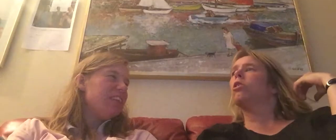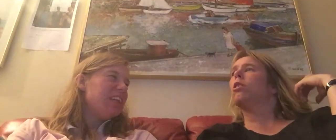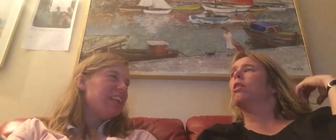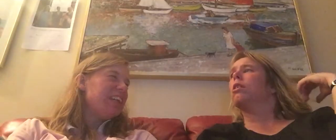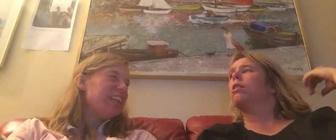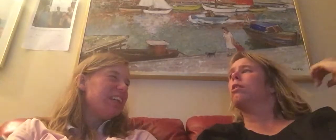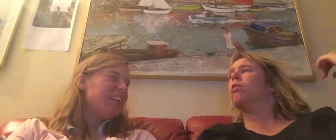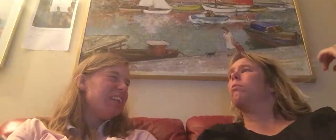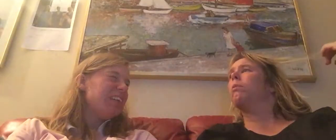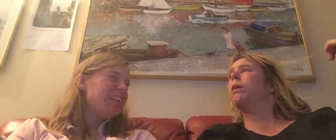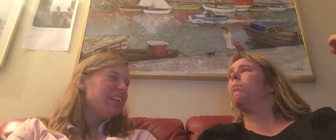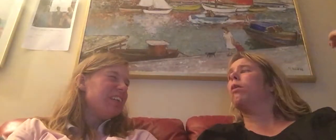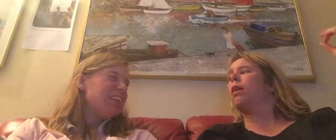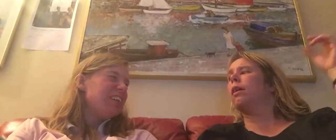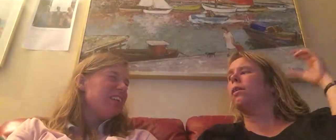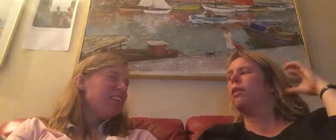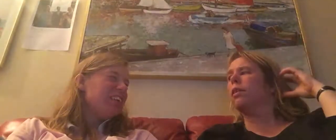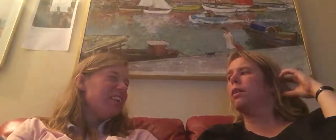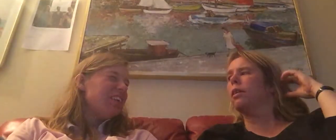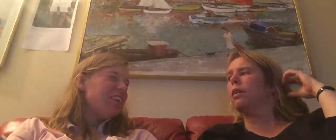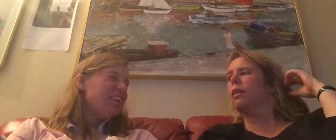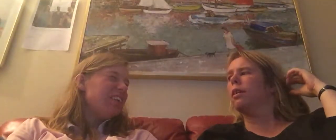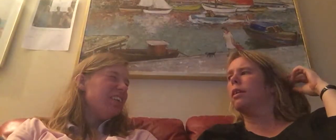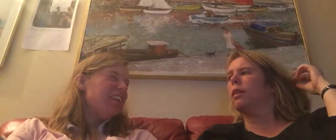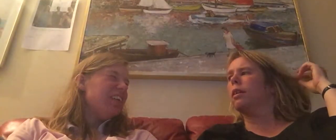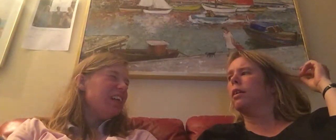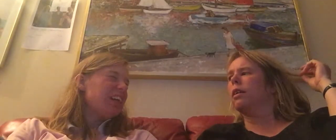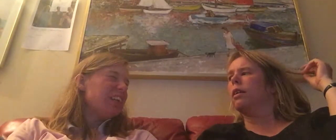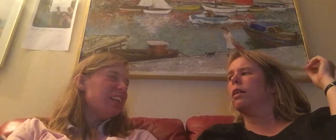eller? Så som är min parahäst? Nej, Minna kanske.